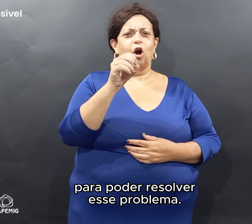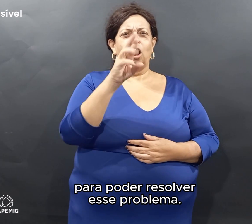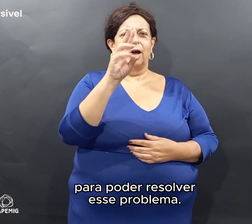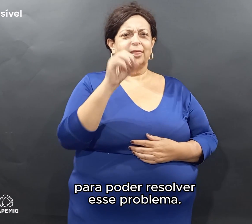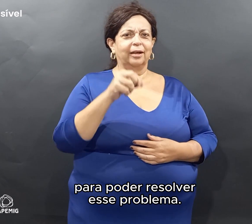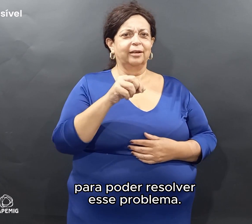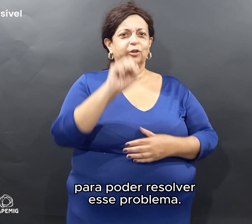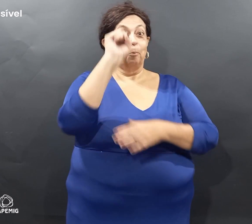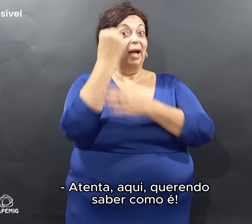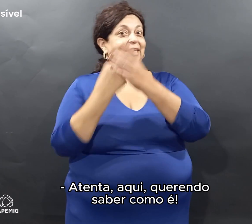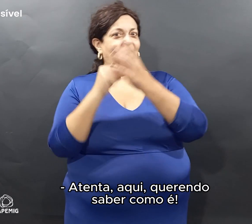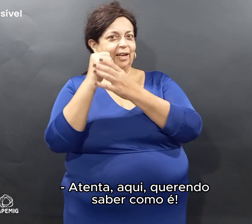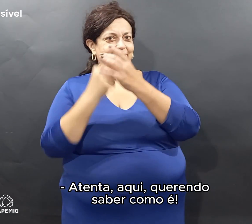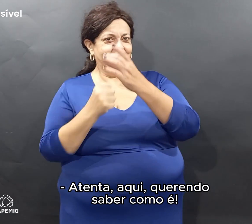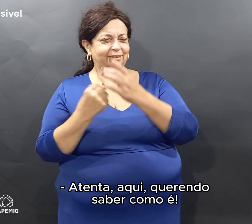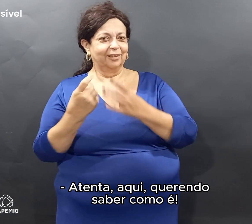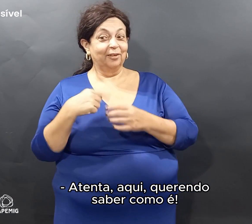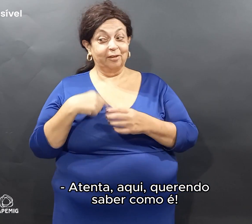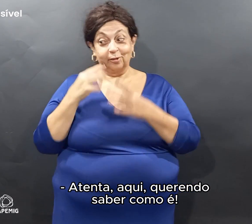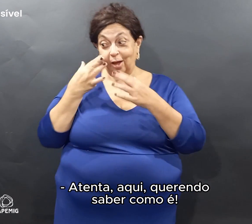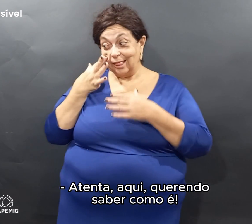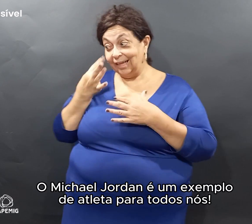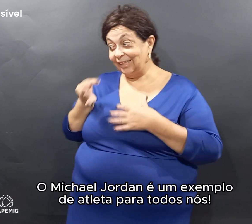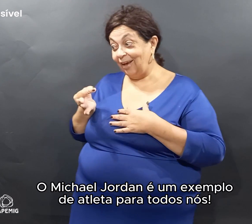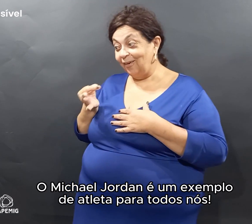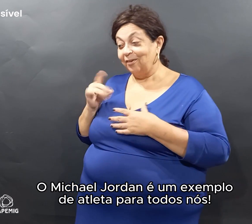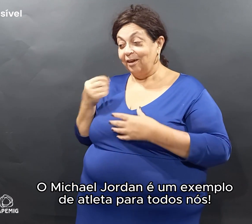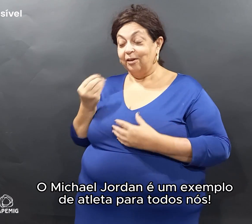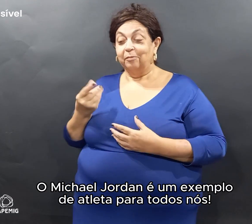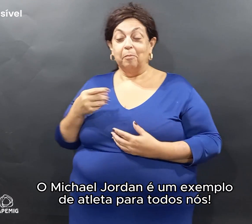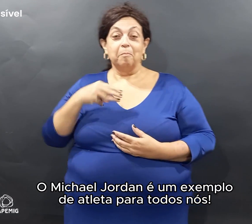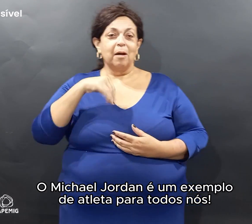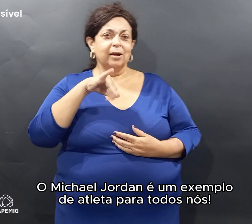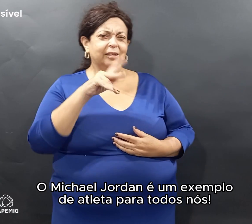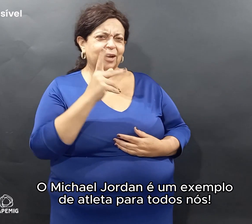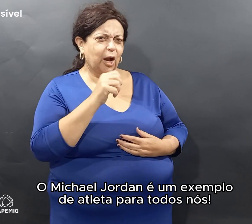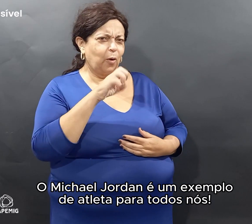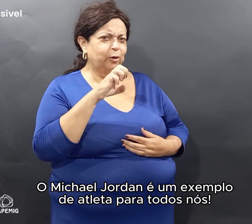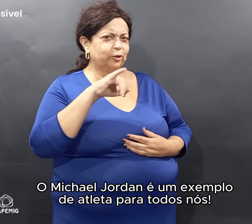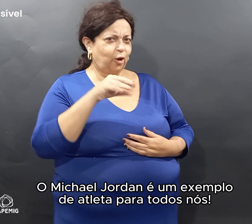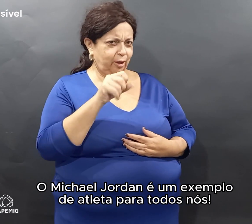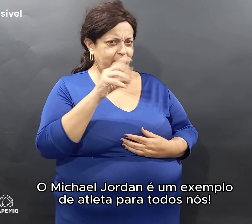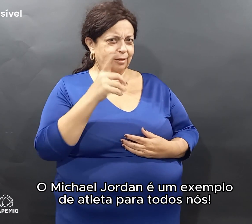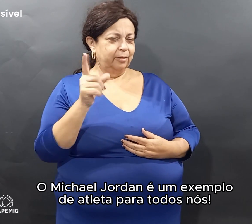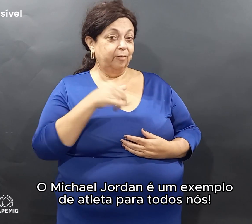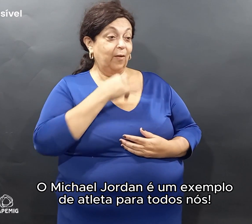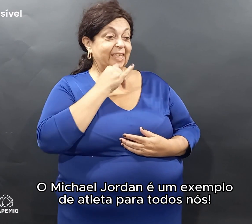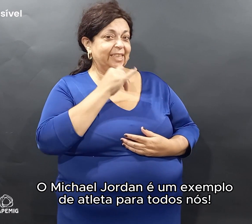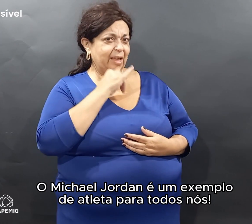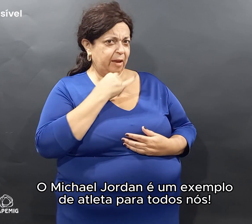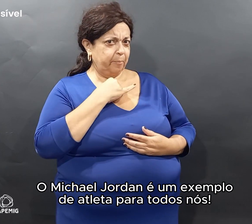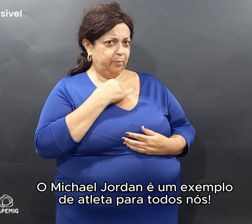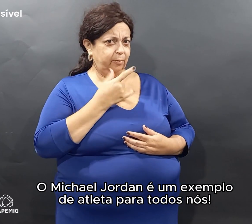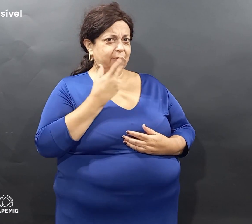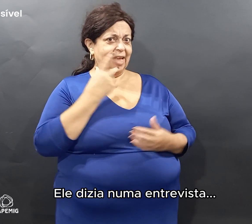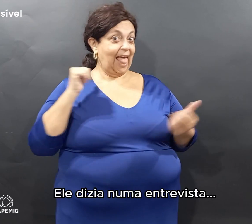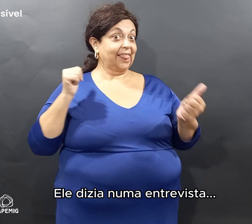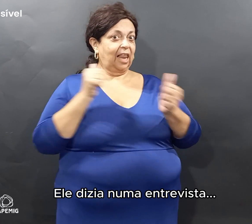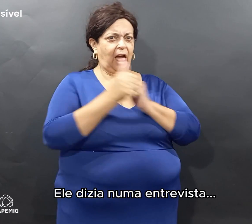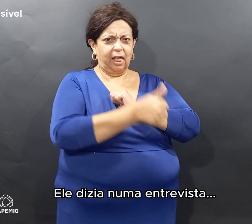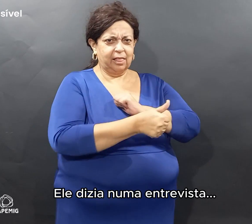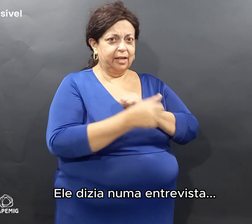poder resolver esse problema. Atenta, né? Aqui, querendo saber como é. O Michael Jordan é assim, um exemplo de atleta para todos nós.